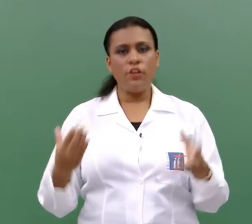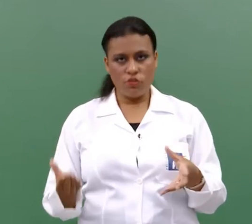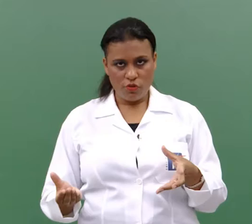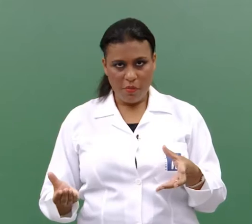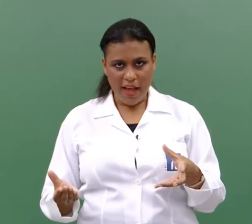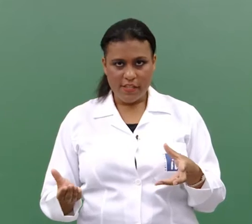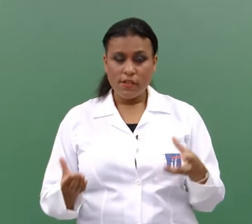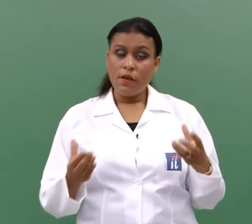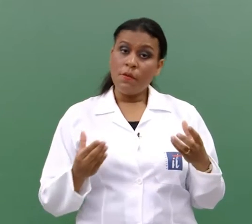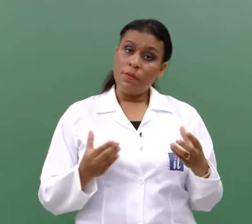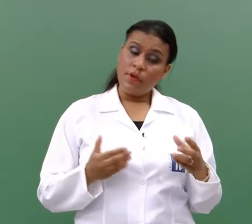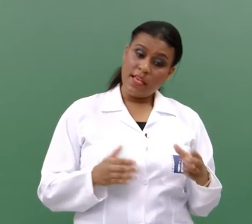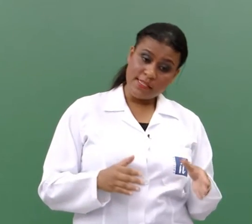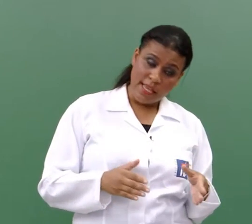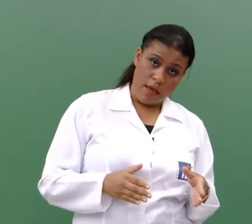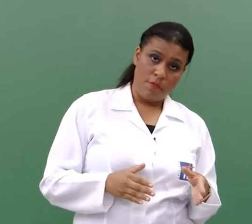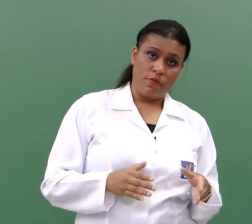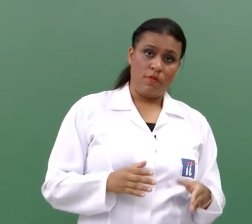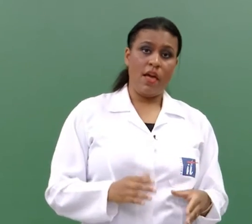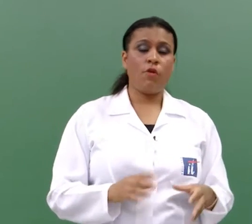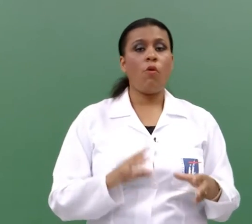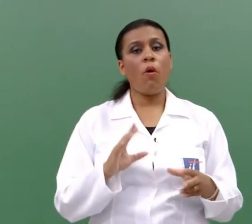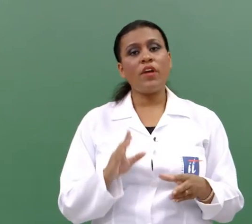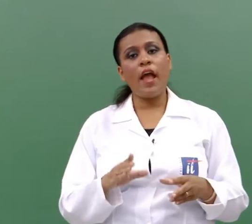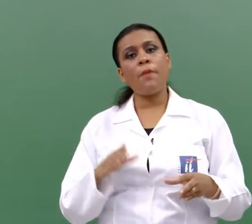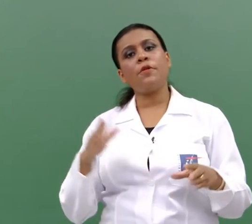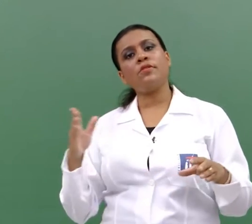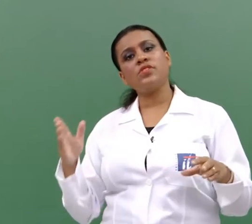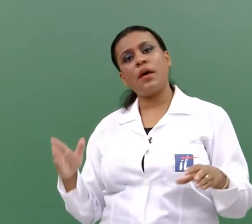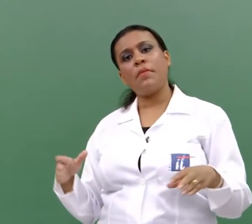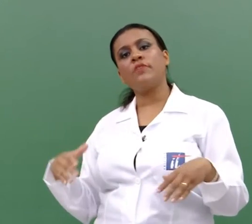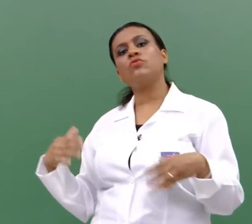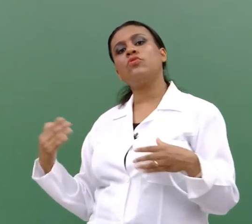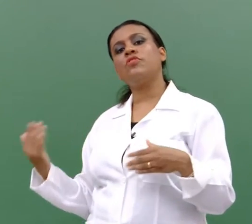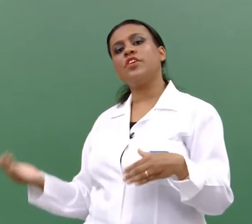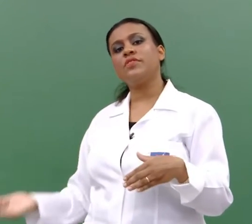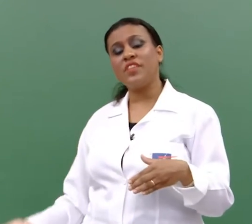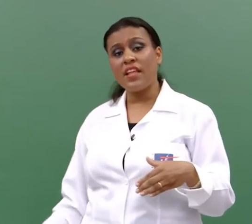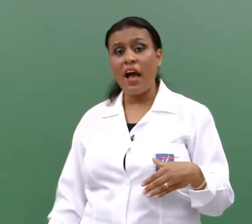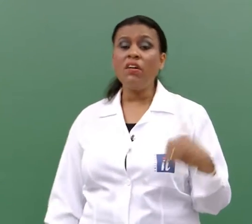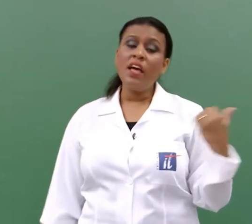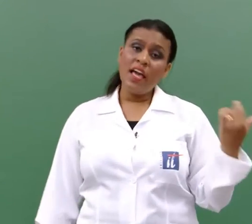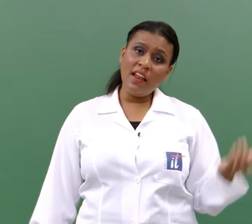tudo mais. Exemplo, né? Qualquer pronunciamento do governo federal, ele